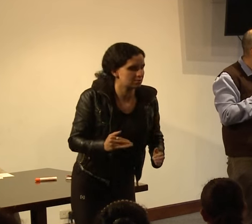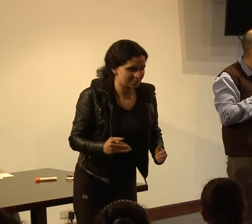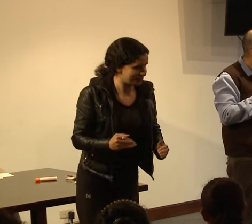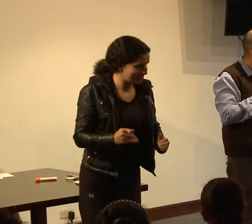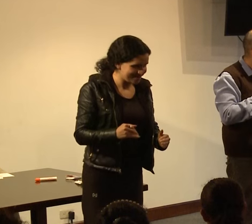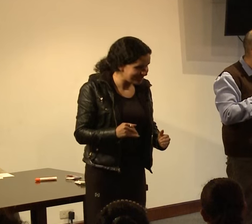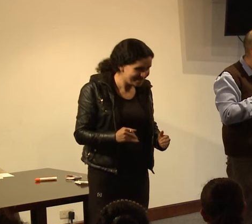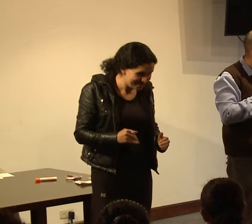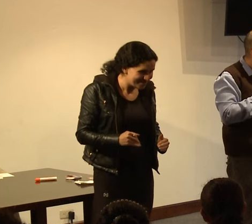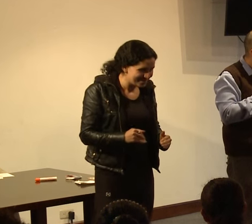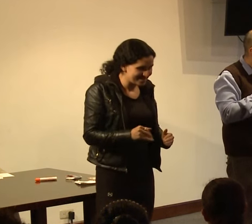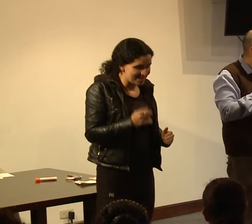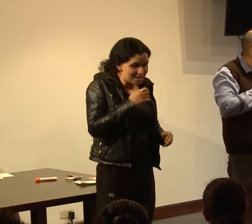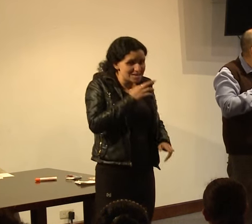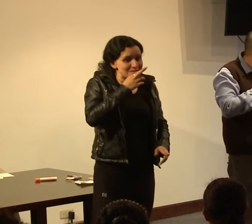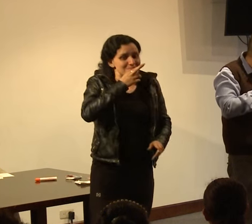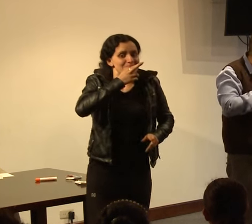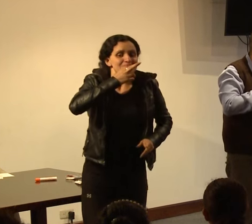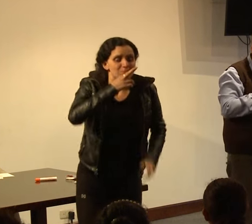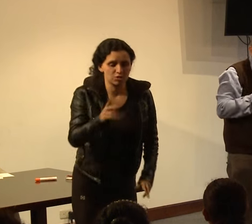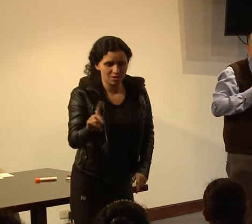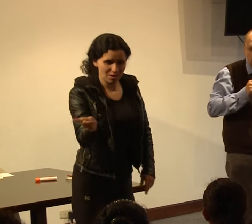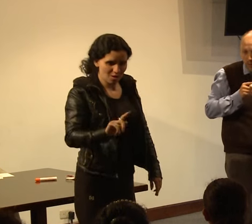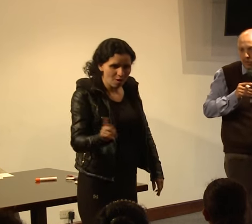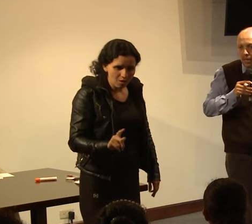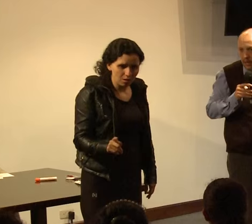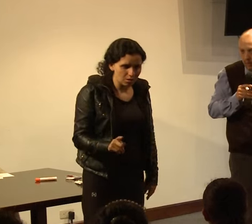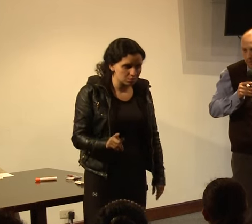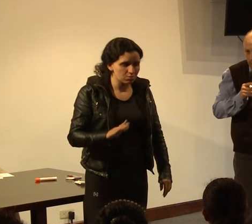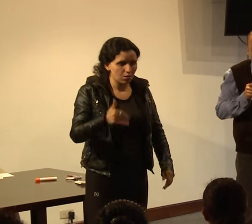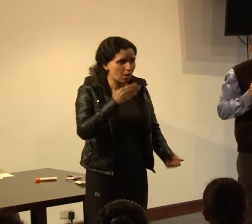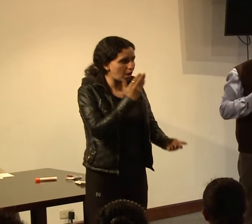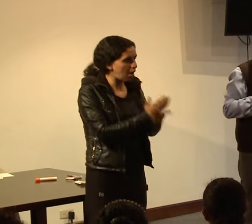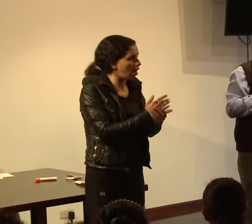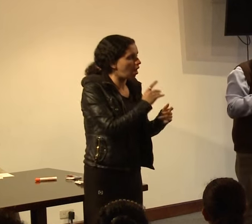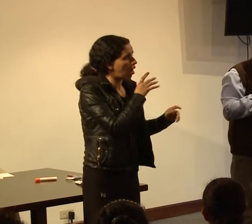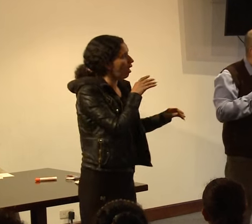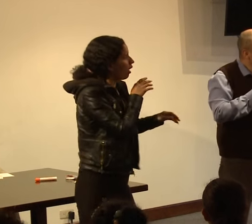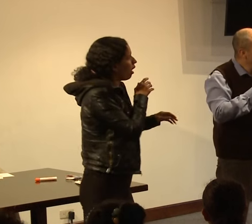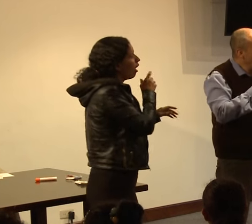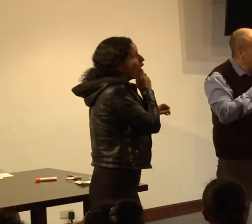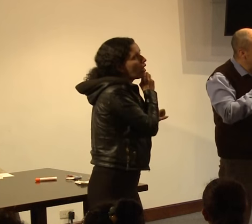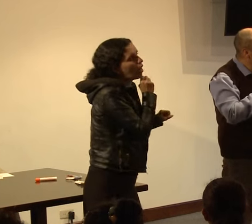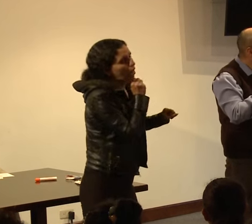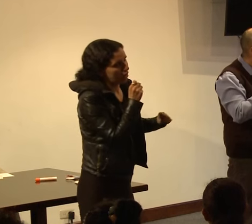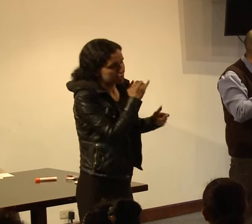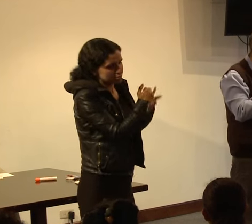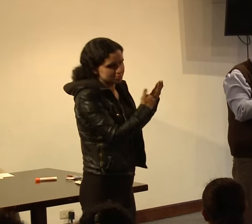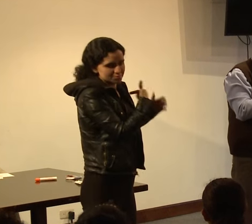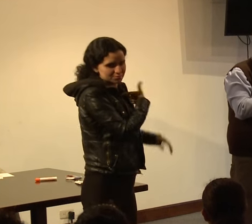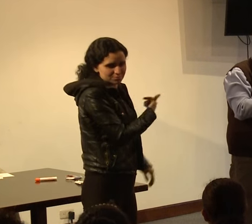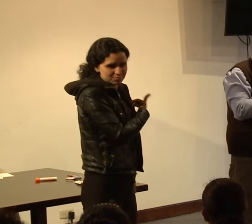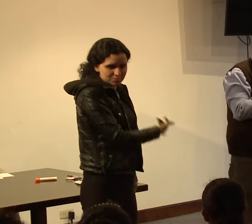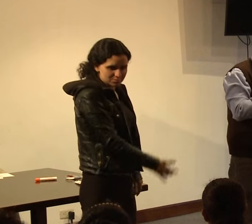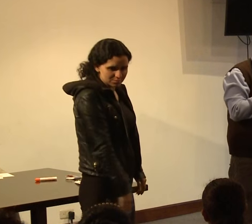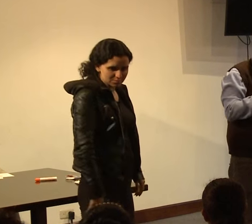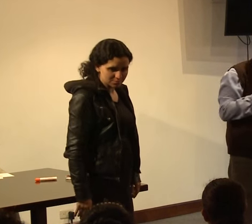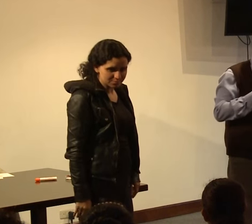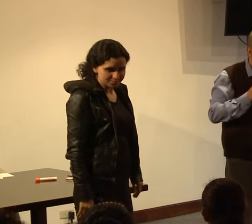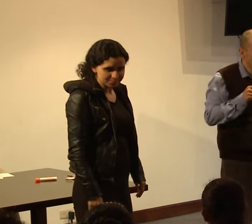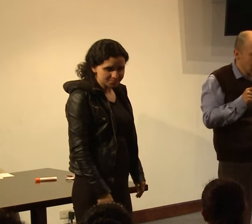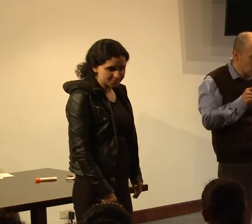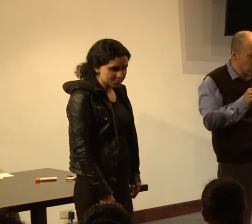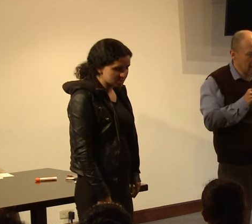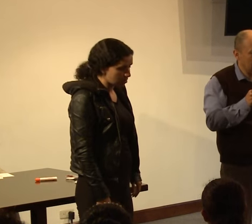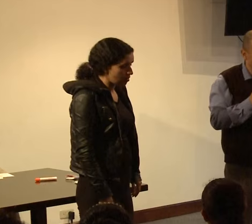pregunta, porque si no terminar los niños haciendo eso. ¿Y cómo uno podría ver que está haciendo bien su trabajo en arte? Les voy a